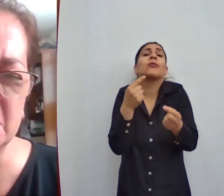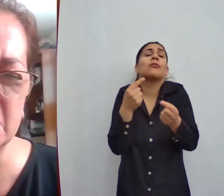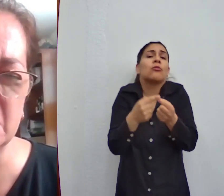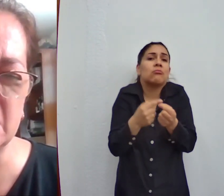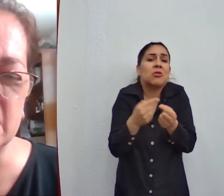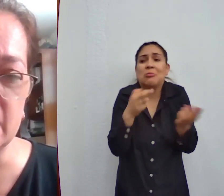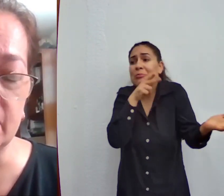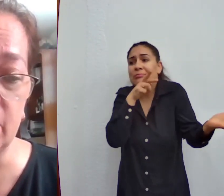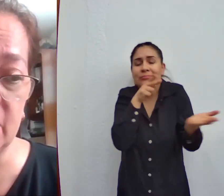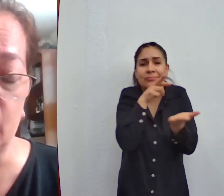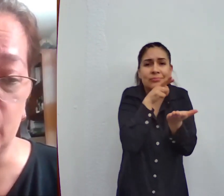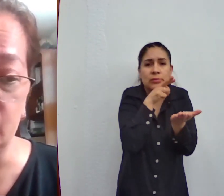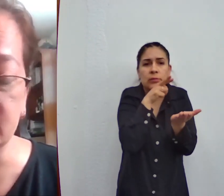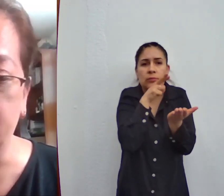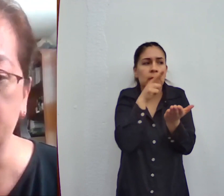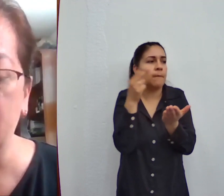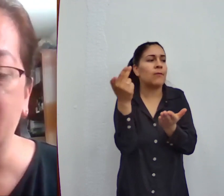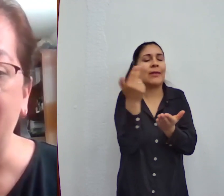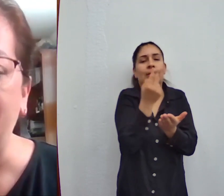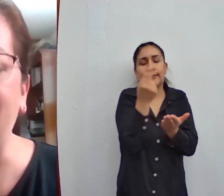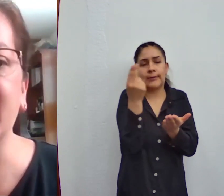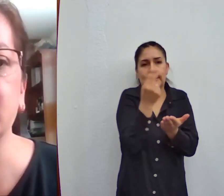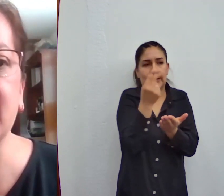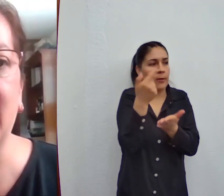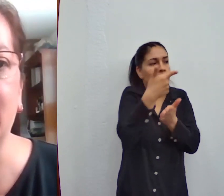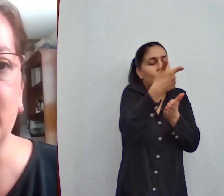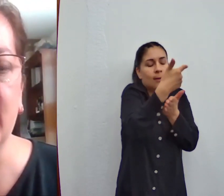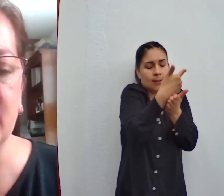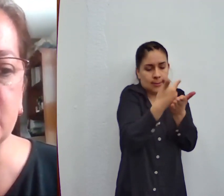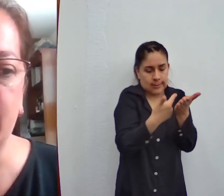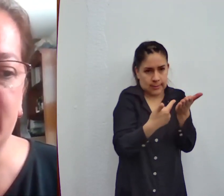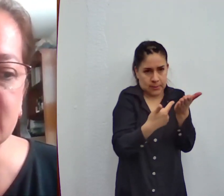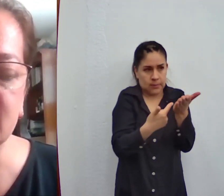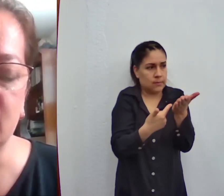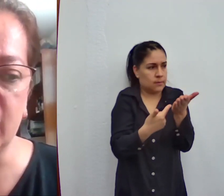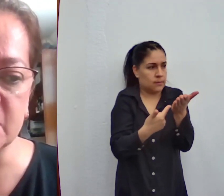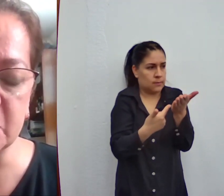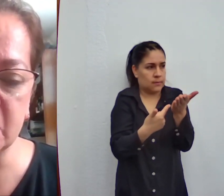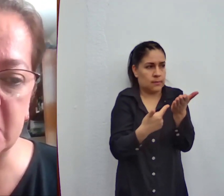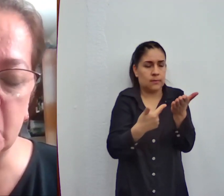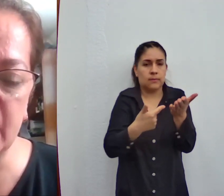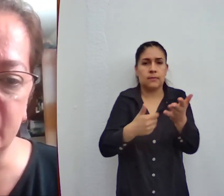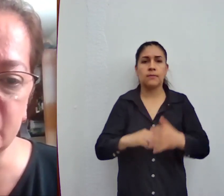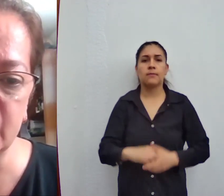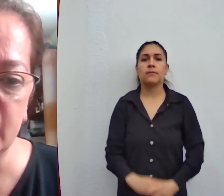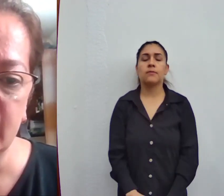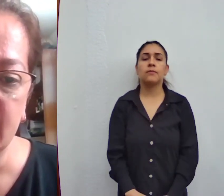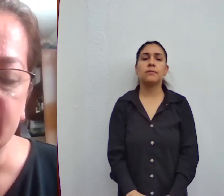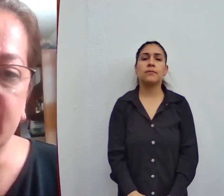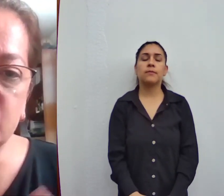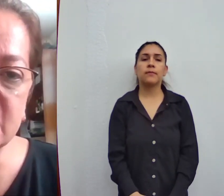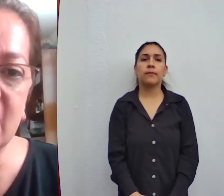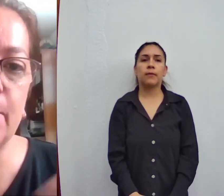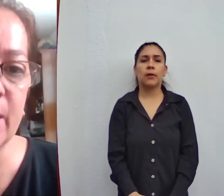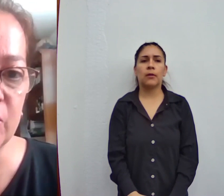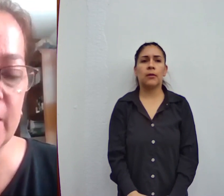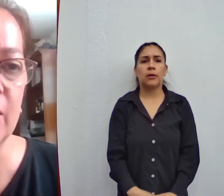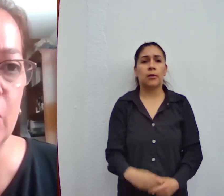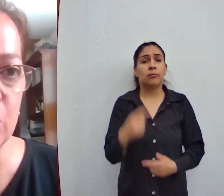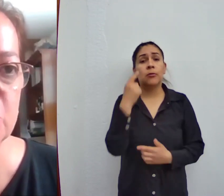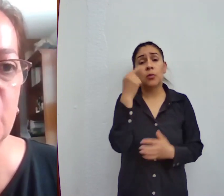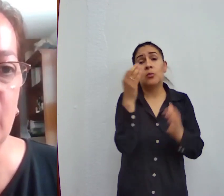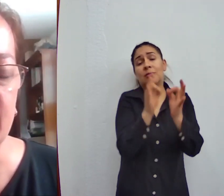¿cómo se llama? Bueno, ahorita me acuerdo el municipio. El hecho es que la mayoría de los papás o de las personas que cuidamos tenemos que